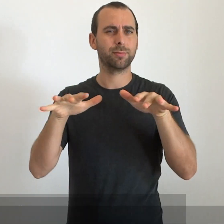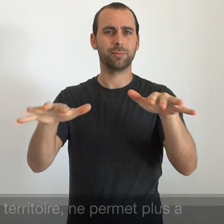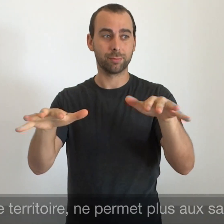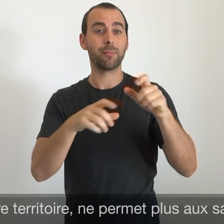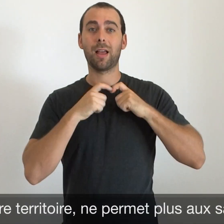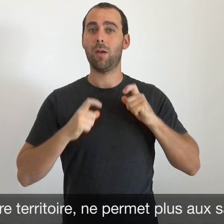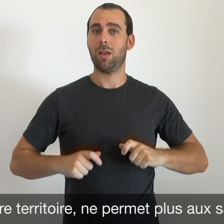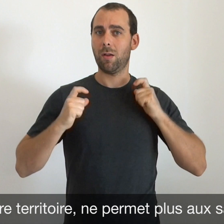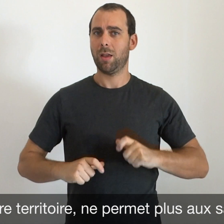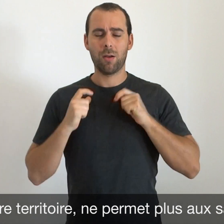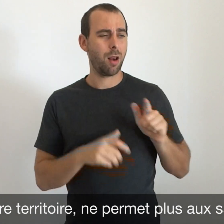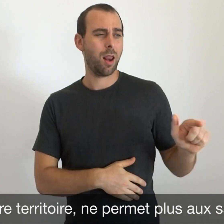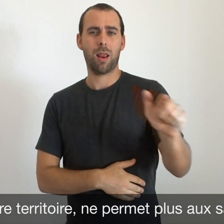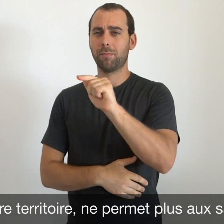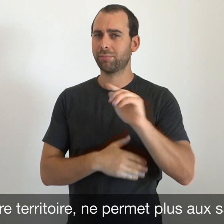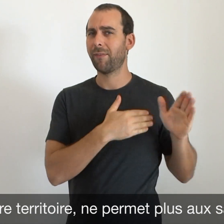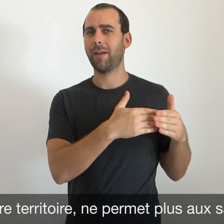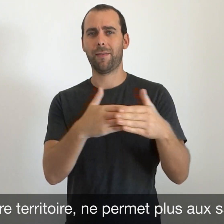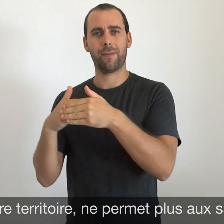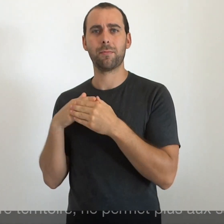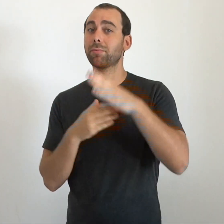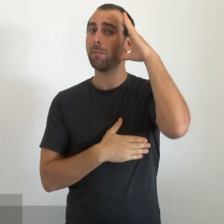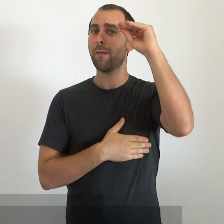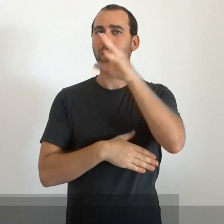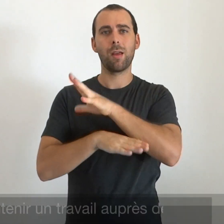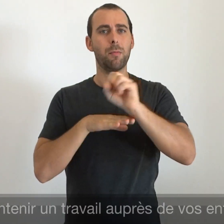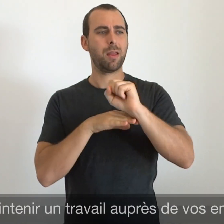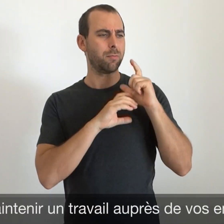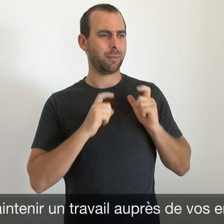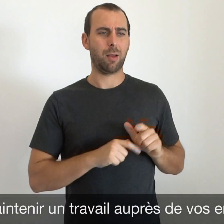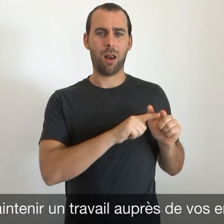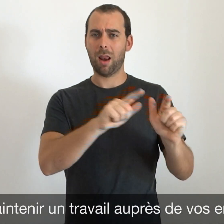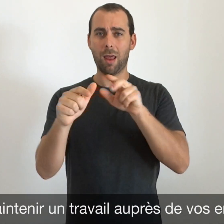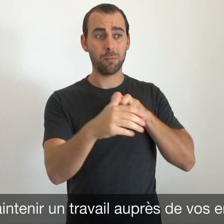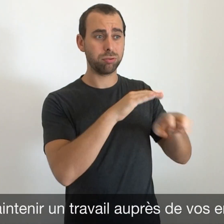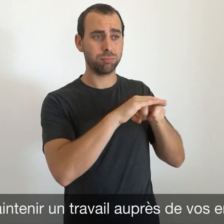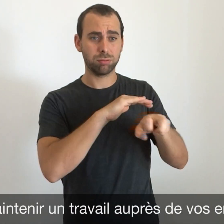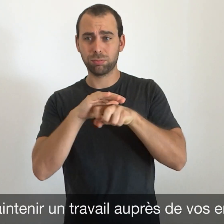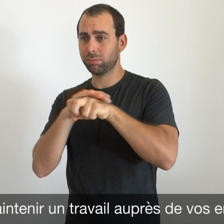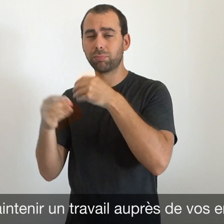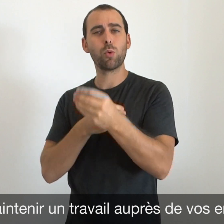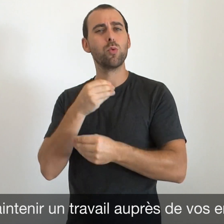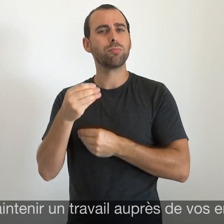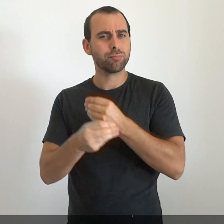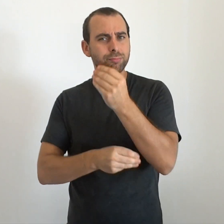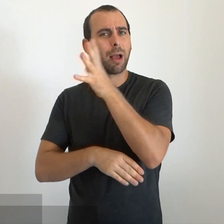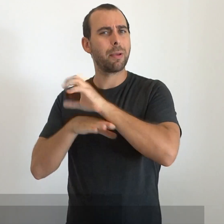notre territoire ne permet plus aux salariés de maintenir un travail auprès de vos enfants et au